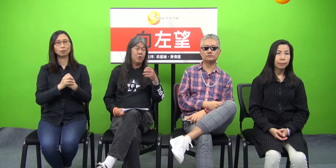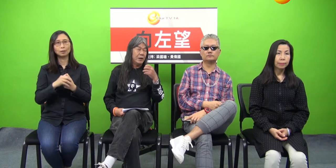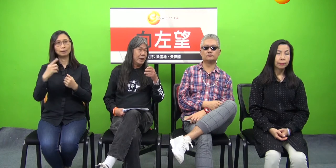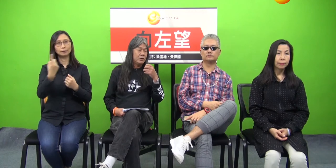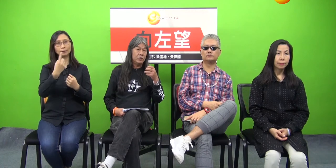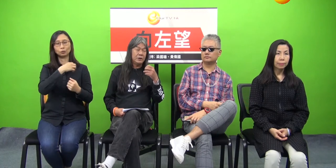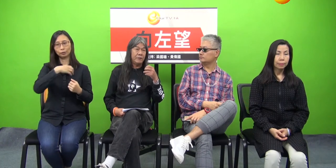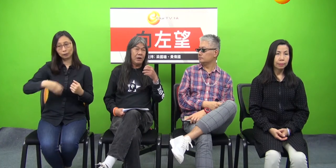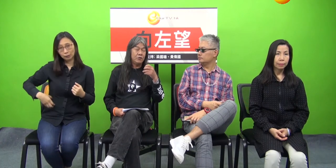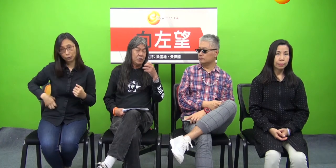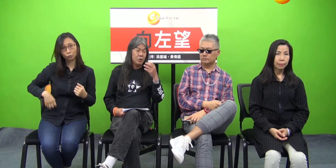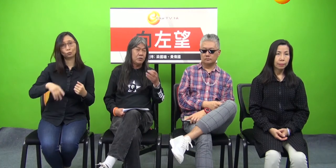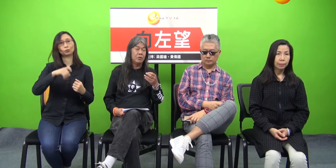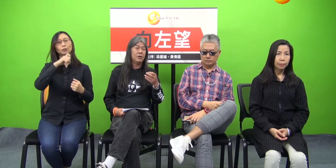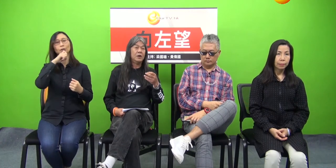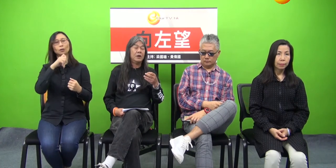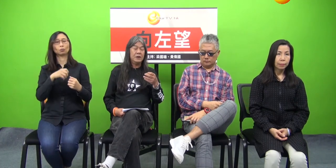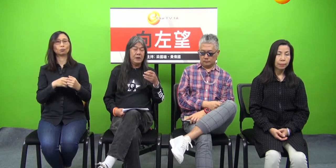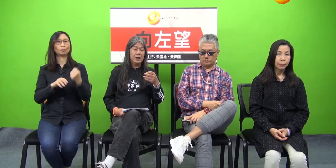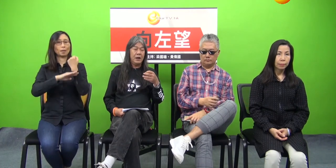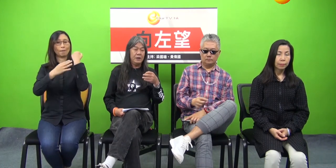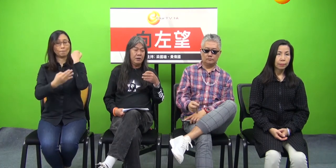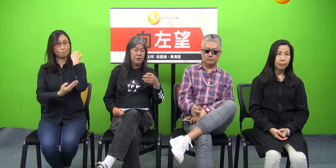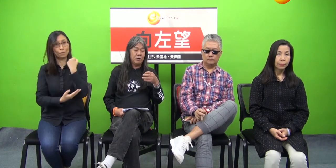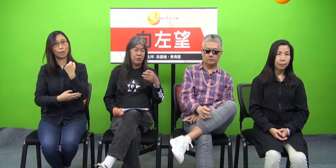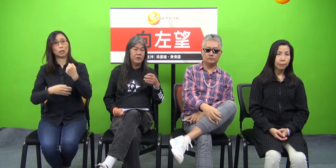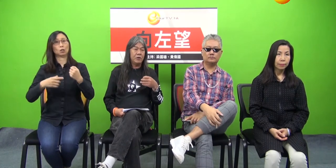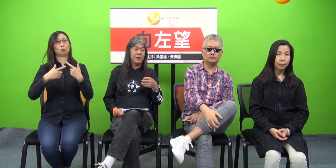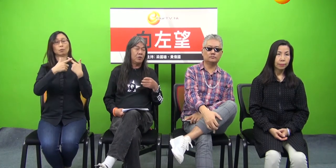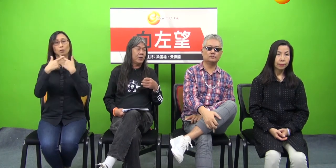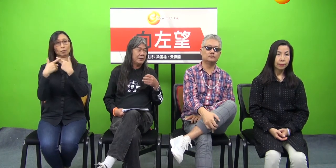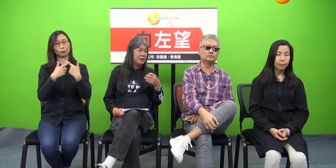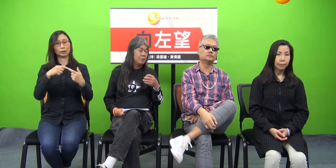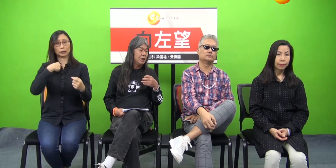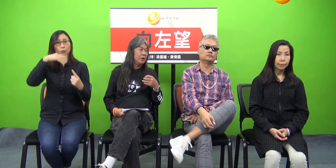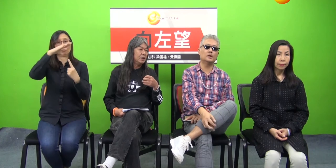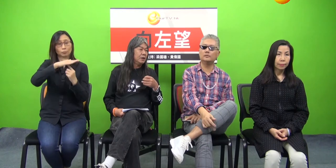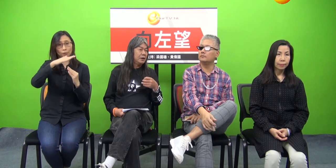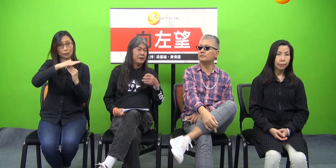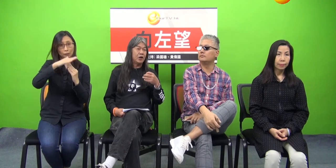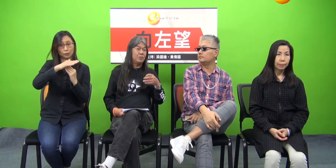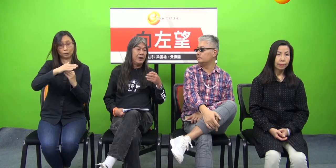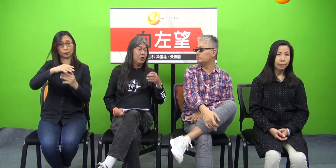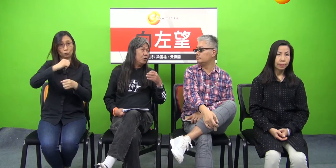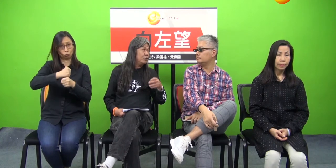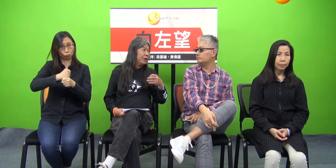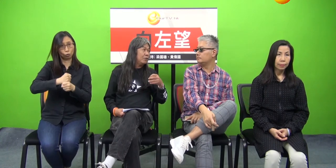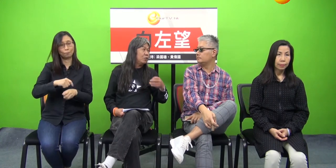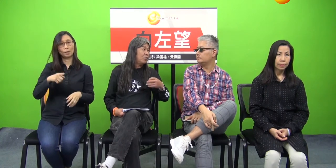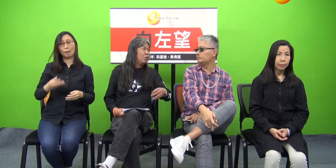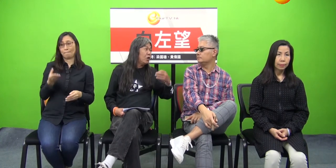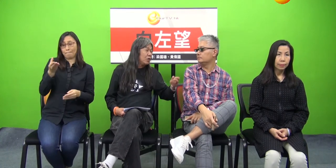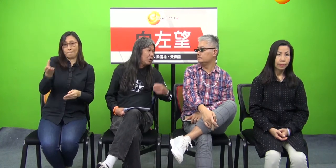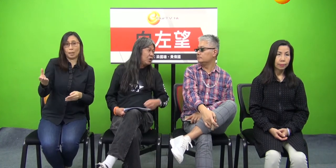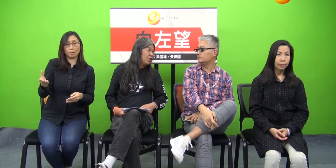訴引起訴，因為有所訴訟。而是要終止個職務，其實是點樣咧？其實佢係俾呢個權俾立法會